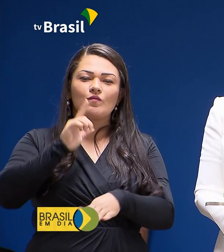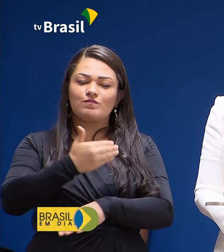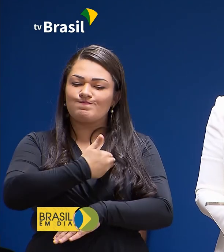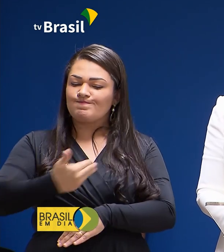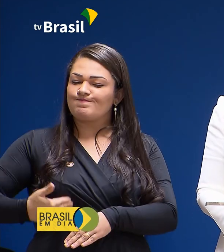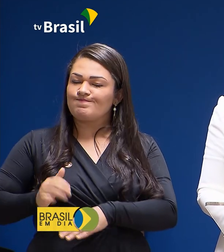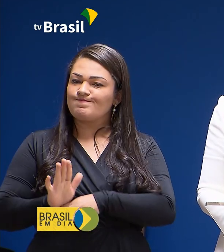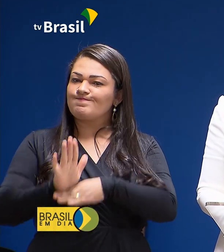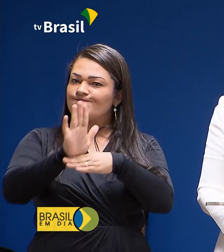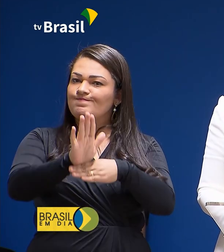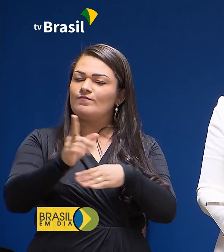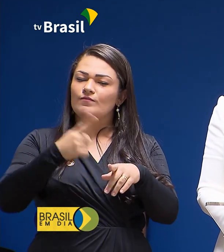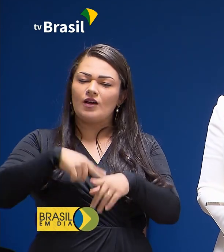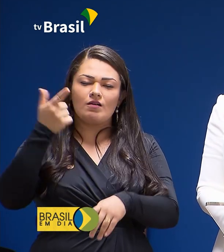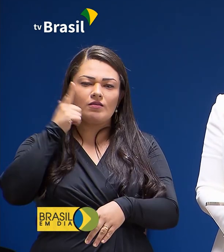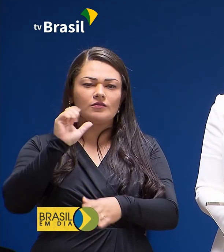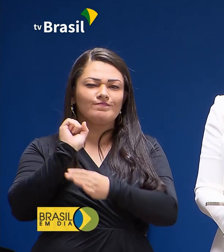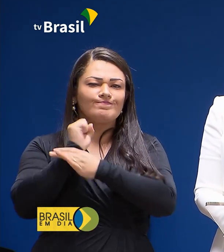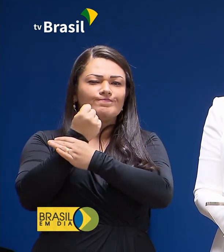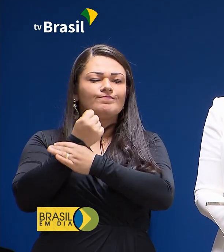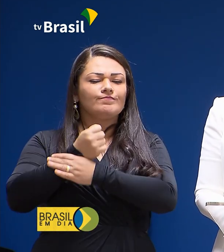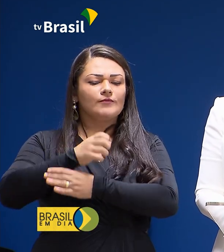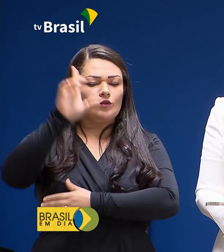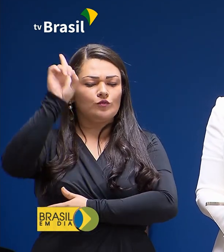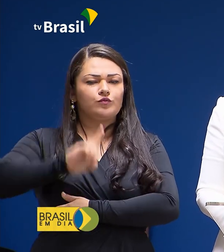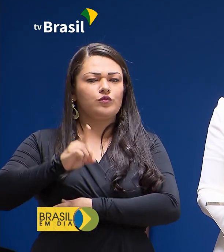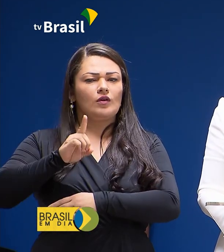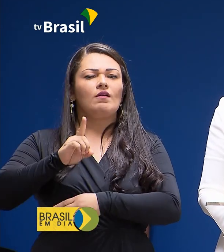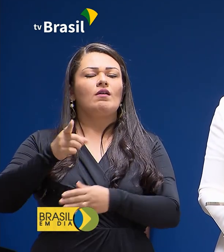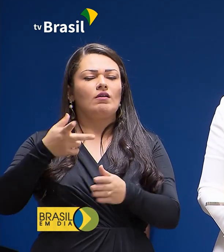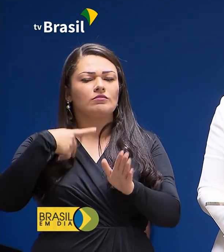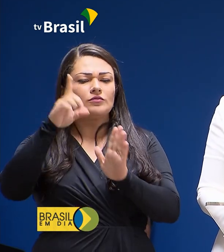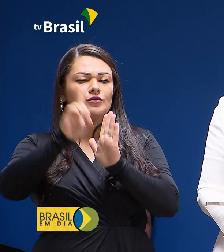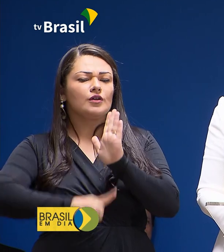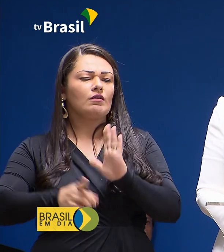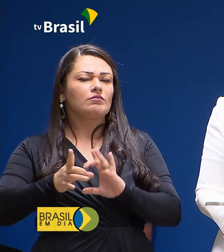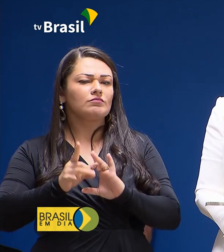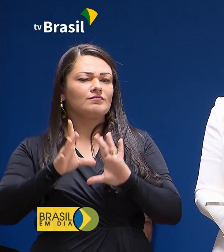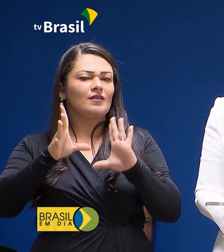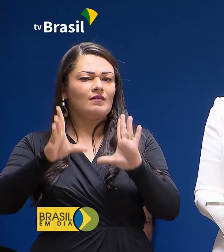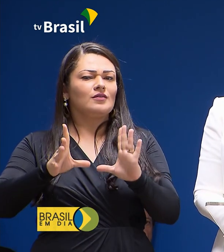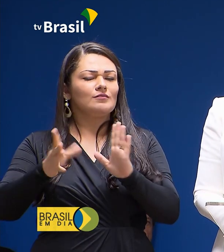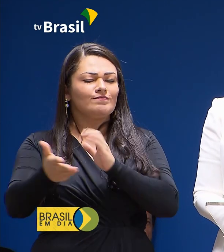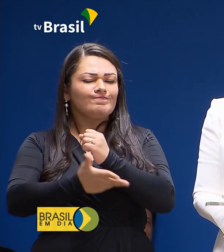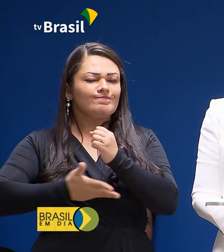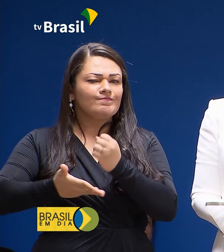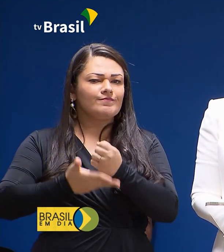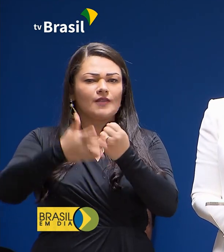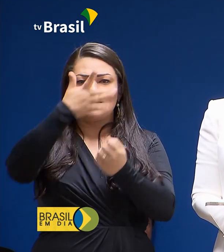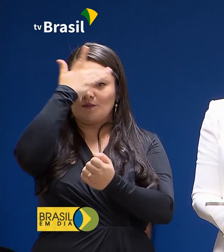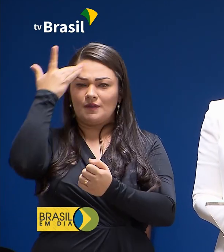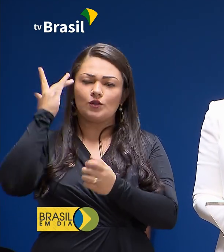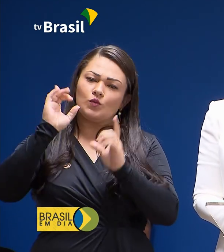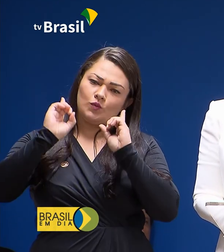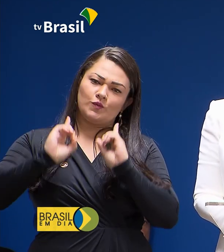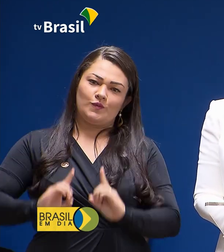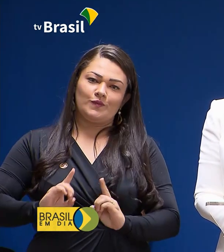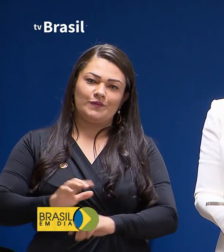no sentido de garantir o pleno exercício dos direitos e das liberdades fundamentais das pessoas com deficiência.